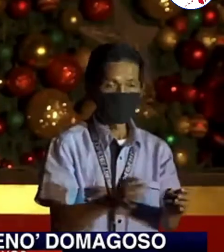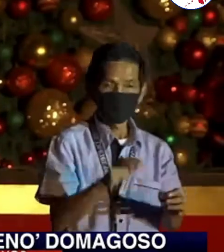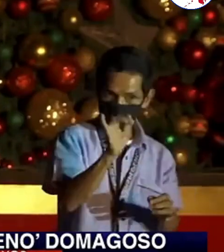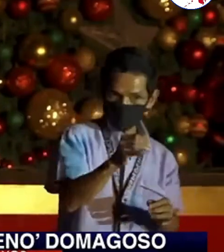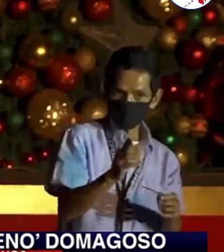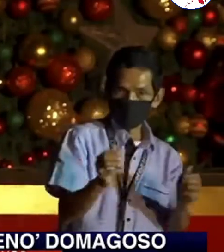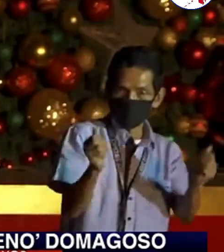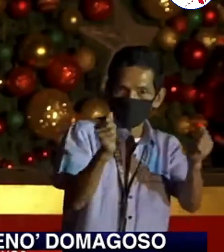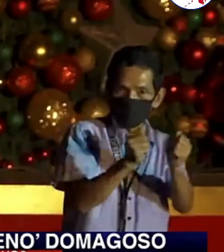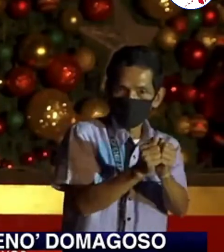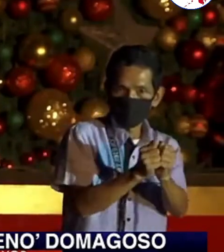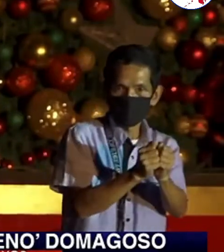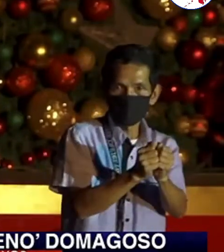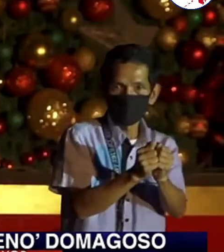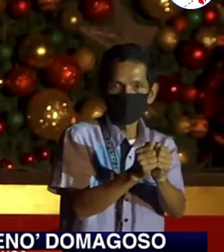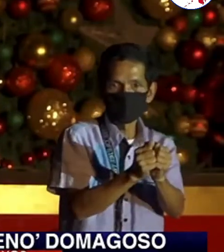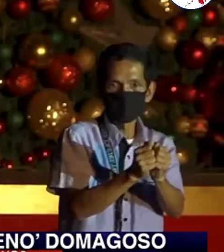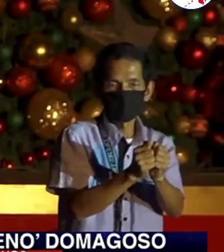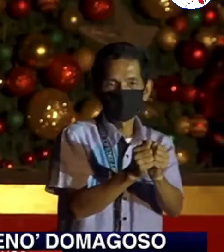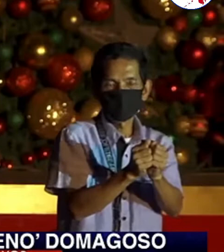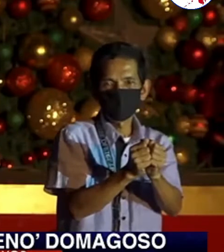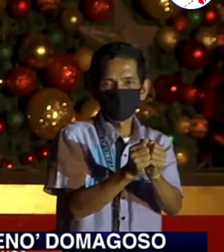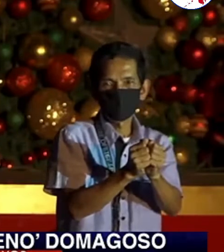siyempre, ang NOC Manang Bayan.